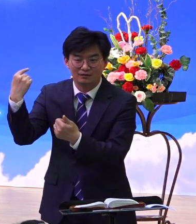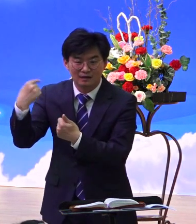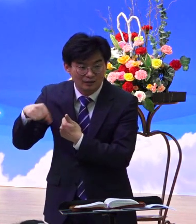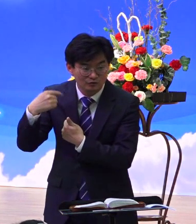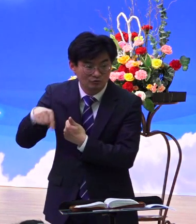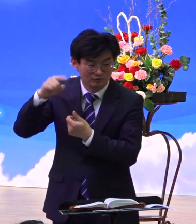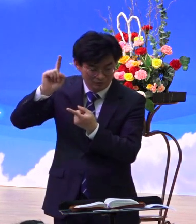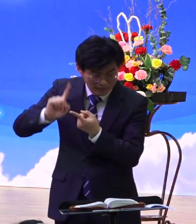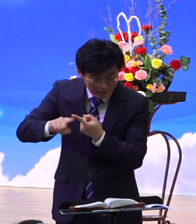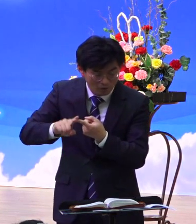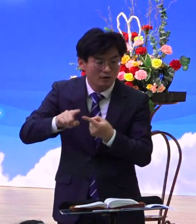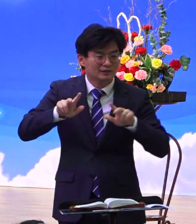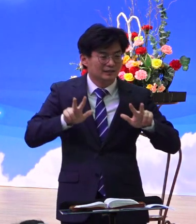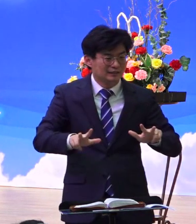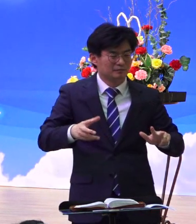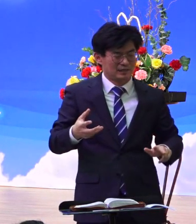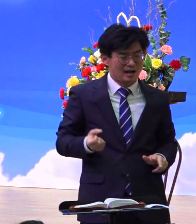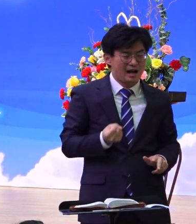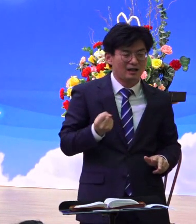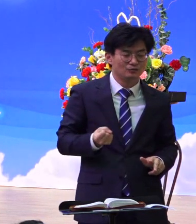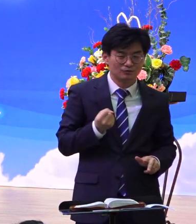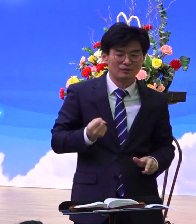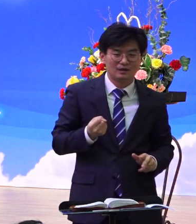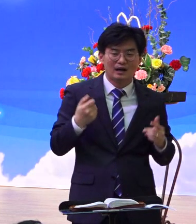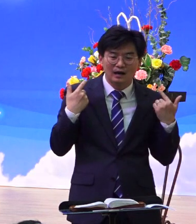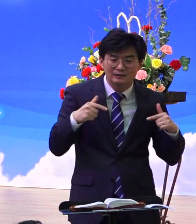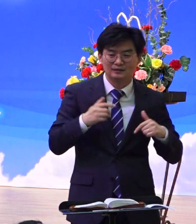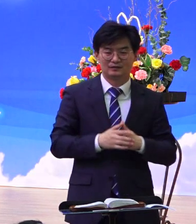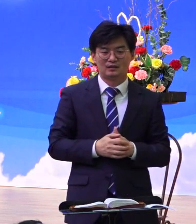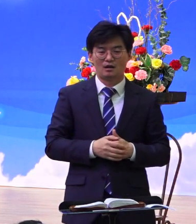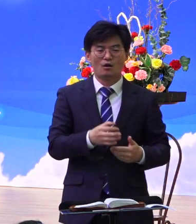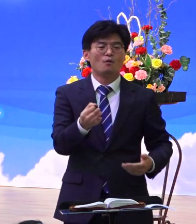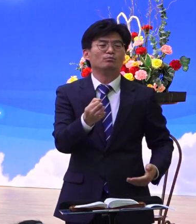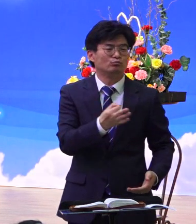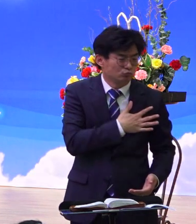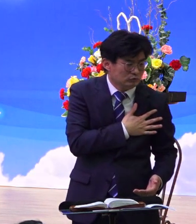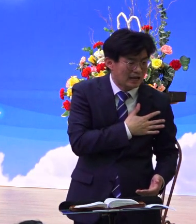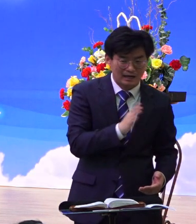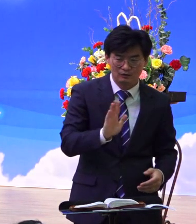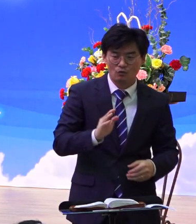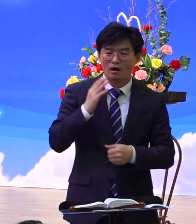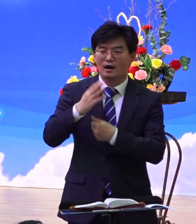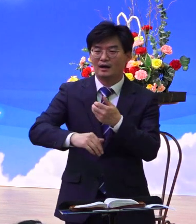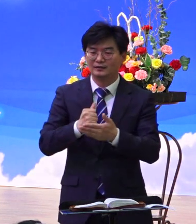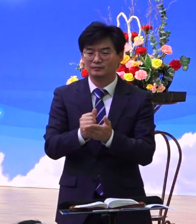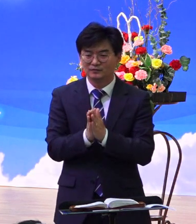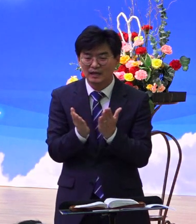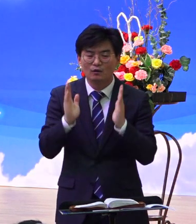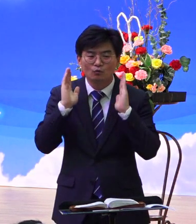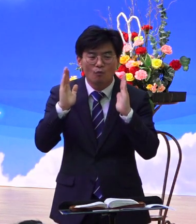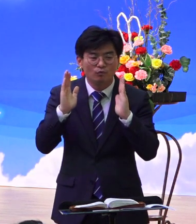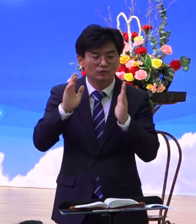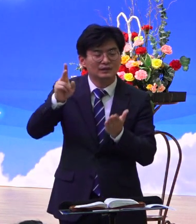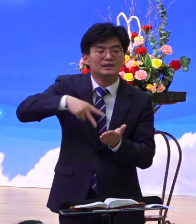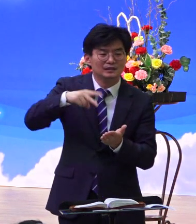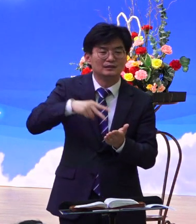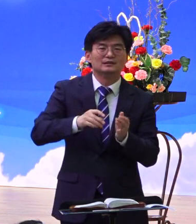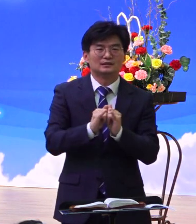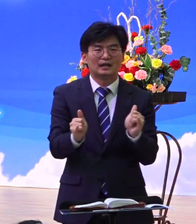되기보다 성경을 즐겨 읽는 사람이 되라고 유언하셨습니다. 성경을 즐겨